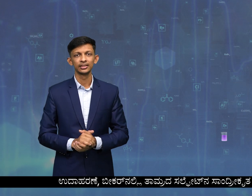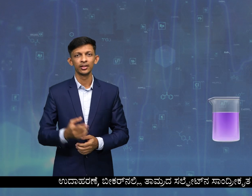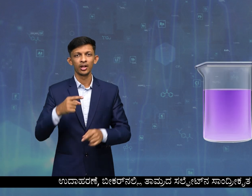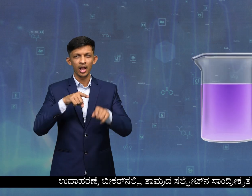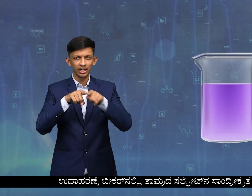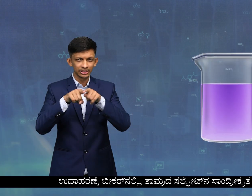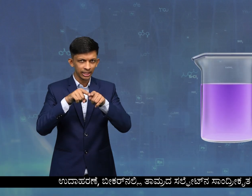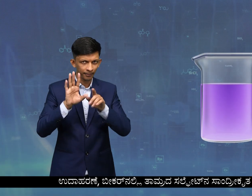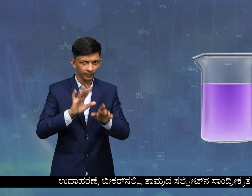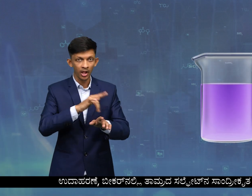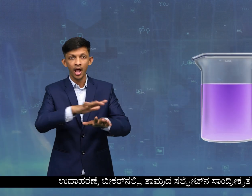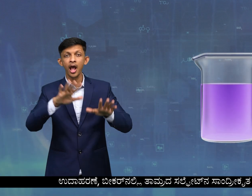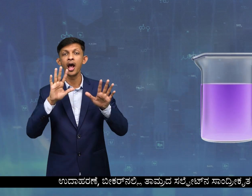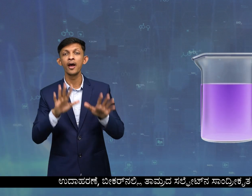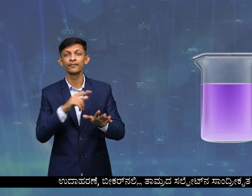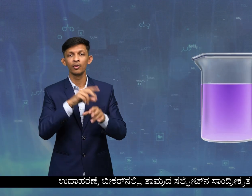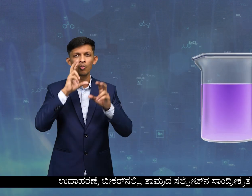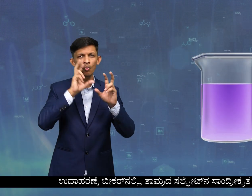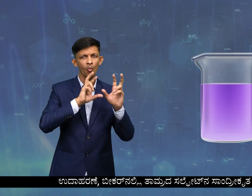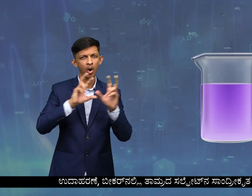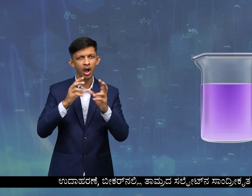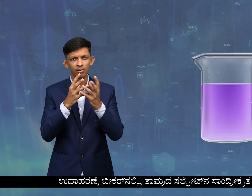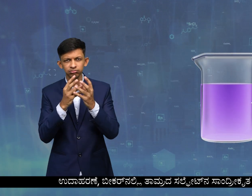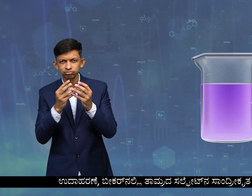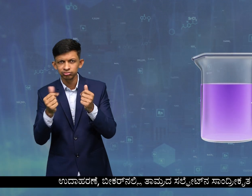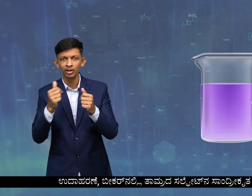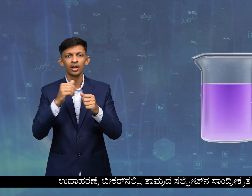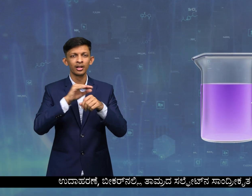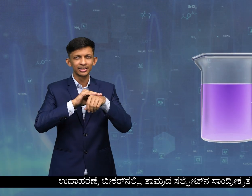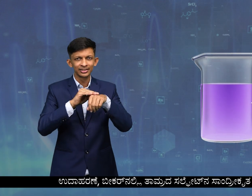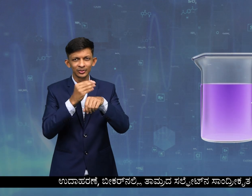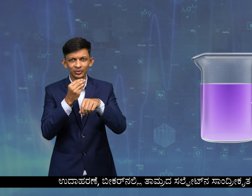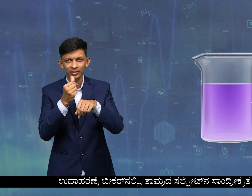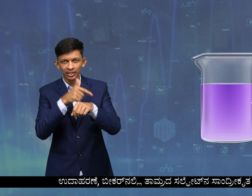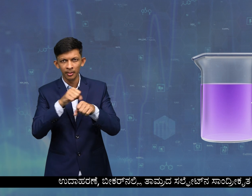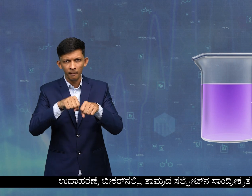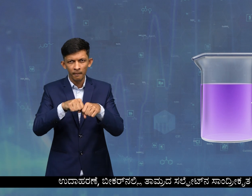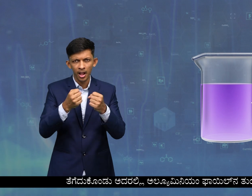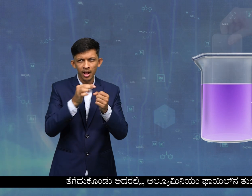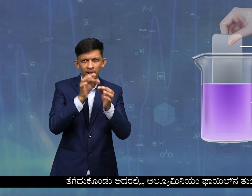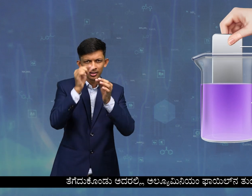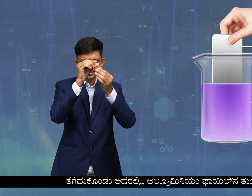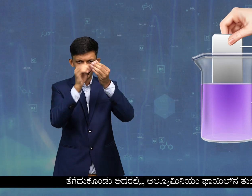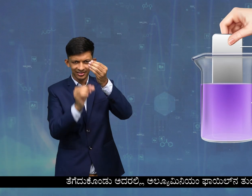ಉದಾಹರಣೆ, ಬೀಕರ್ನಲ್ಲಿ ತಾಮ್ರದ ಸಲ್ಫೇಟ್ನ ಸಾಂದ್ರೀಕೃತ ದ್ರಾವಣವನ್ನು ತೆಗೆದುಕೊಂಡು